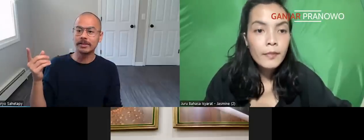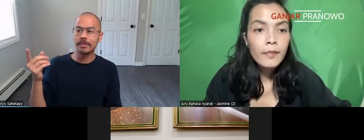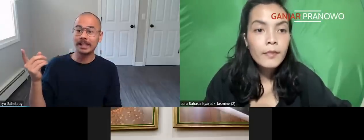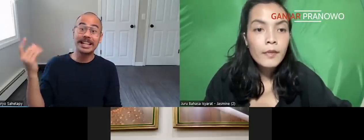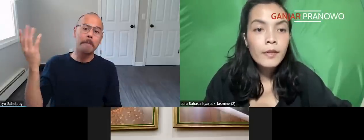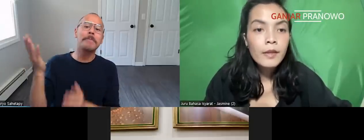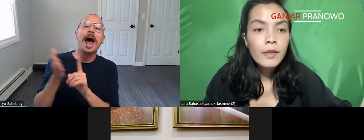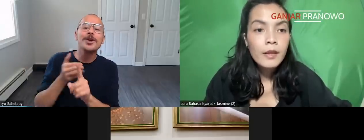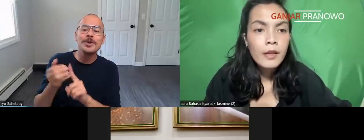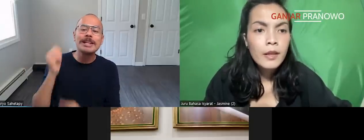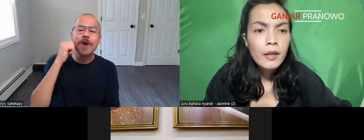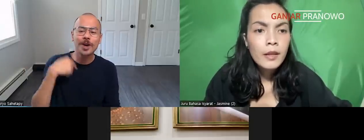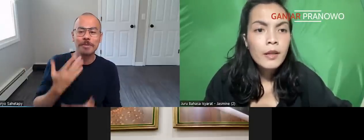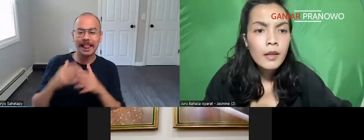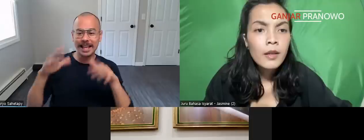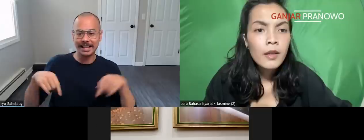Rektor